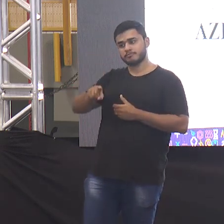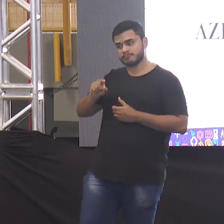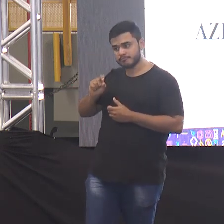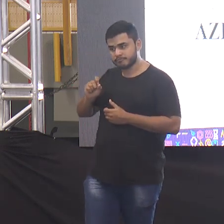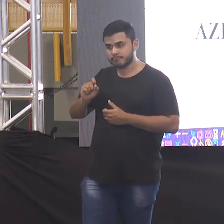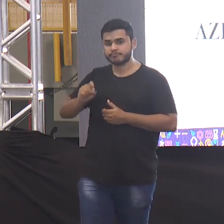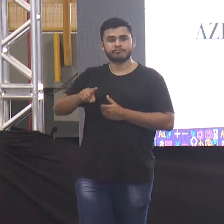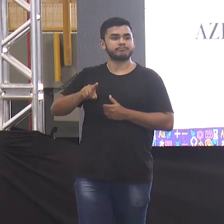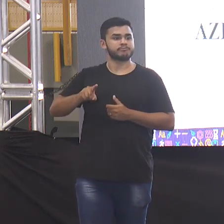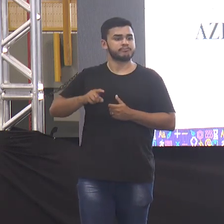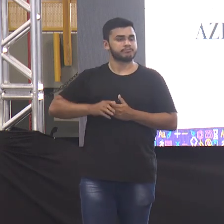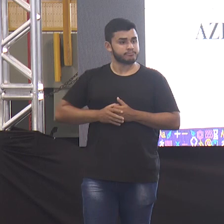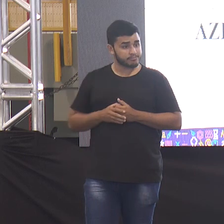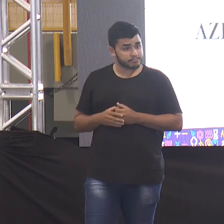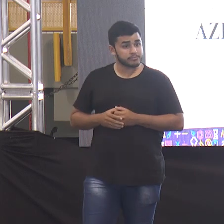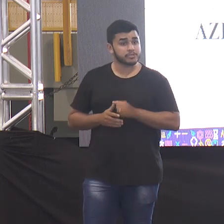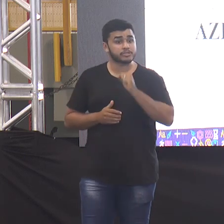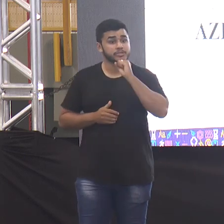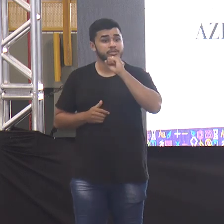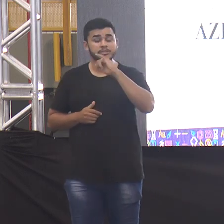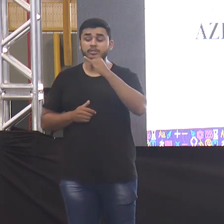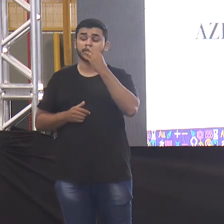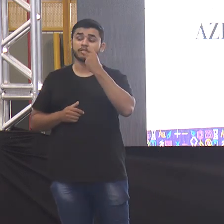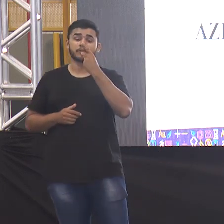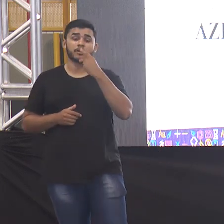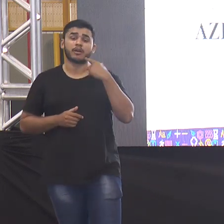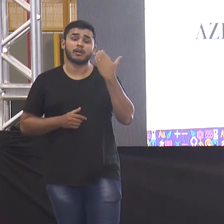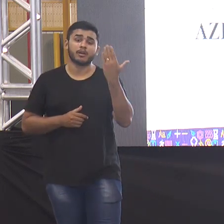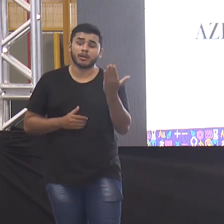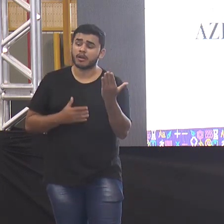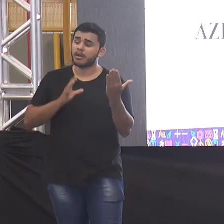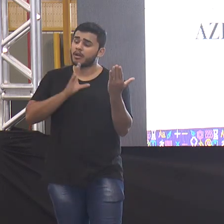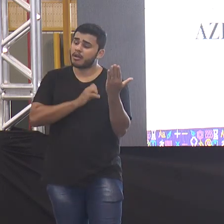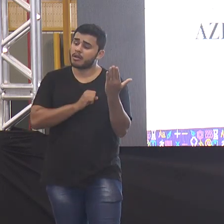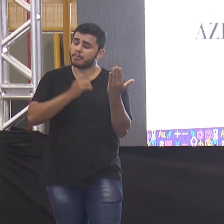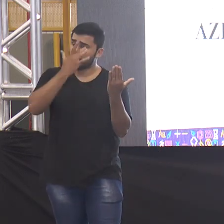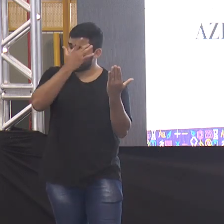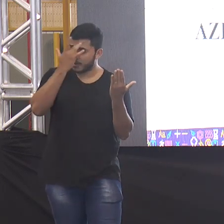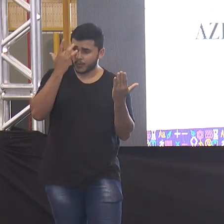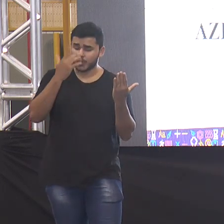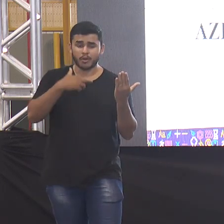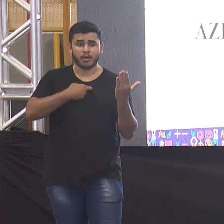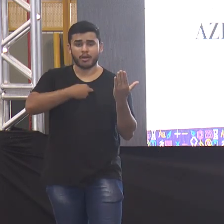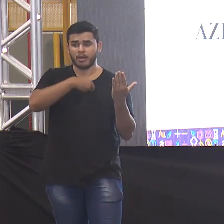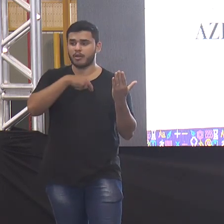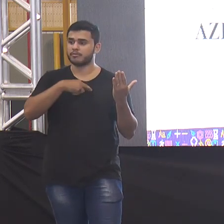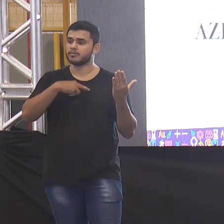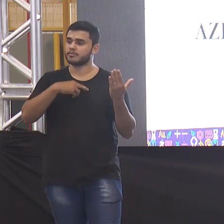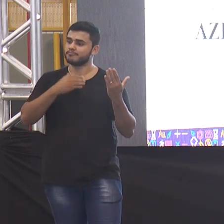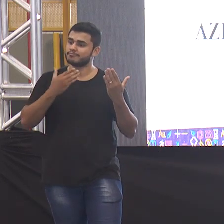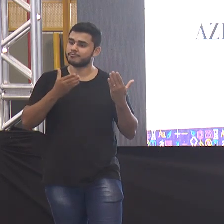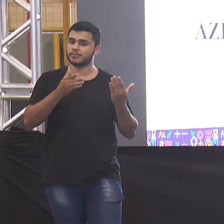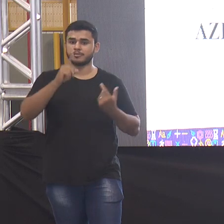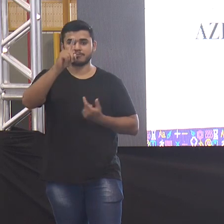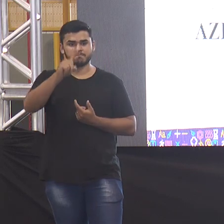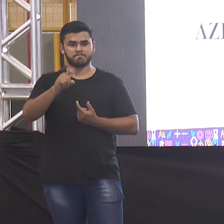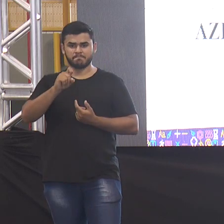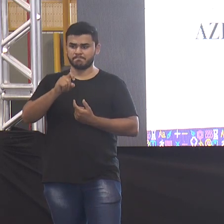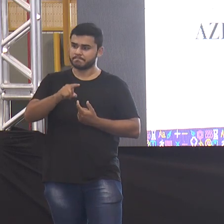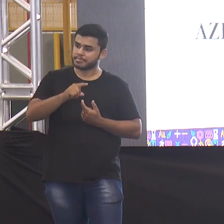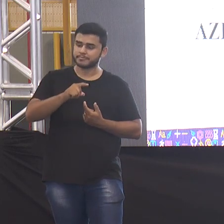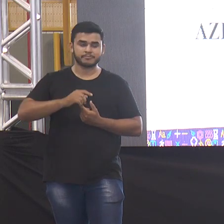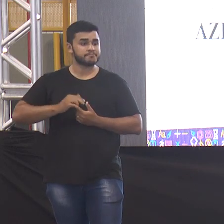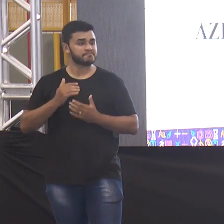exclamação. Se eu for fazer uma declaração apaixonada para a mulher que eu amo, é exclamação. Se eu